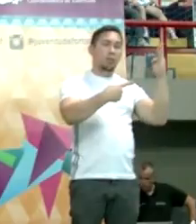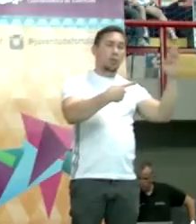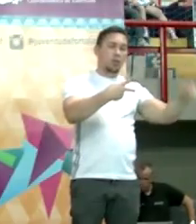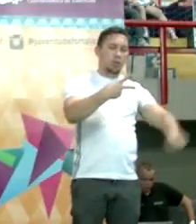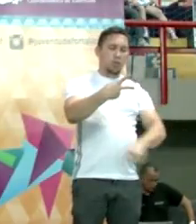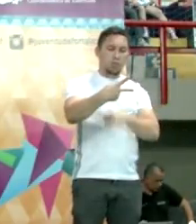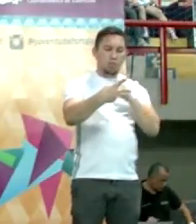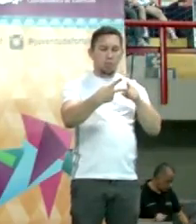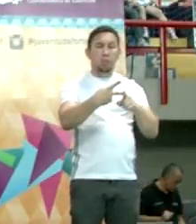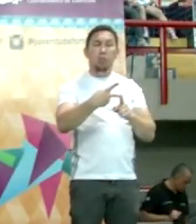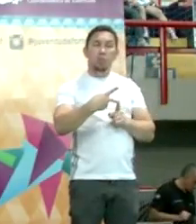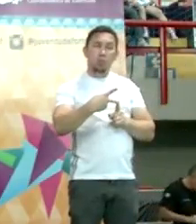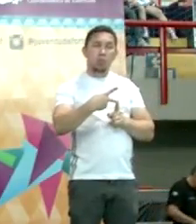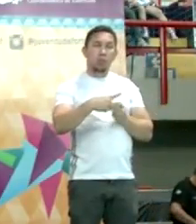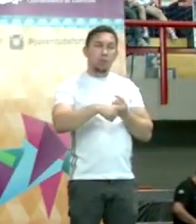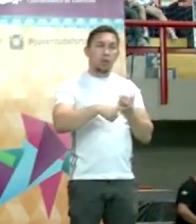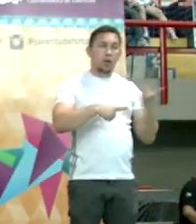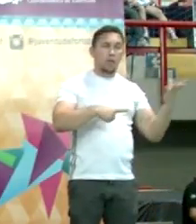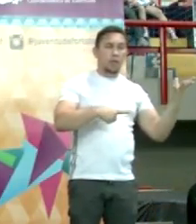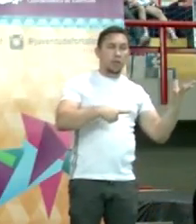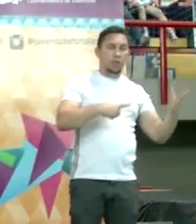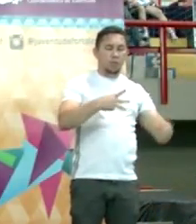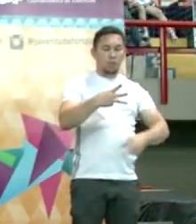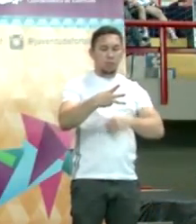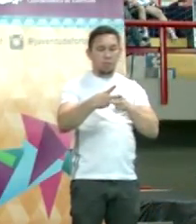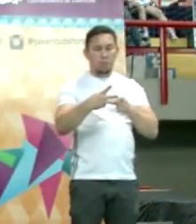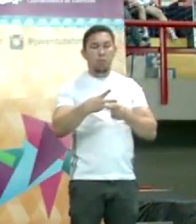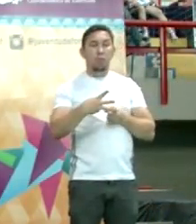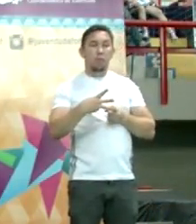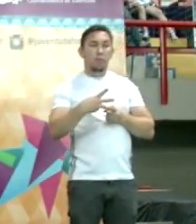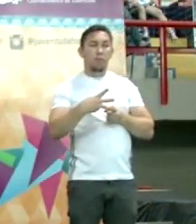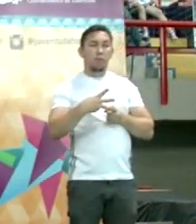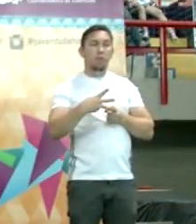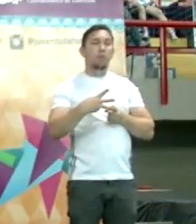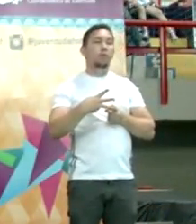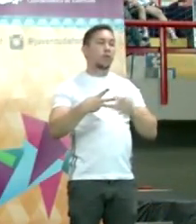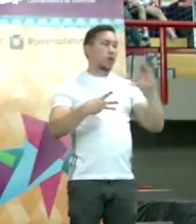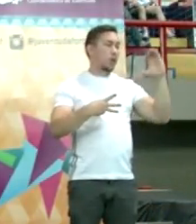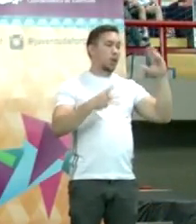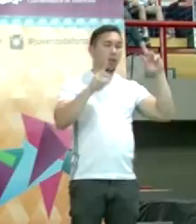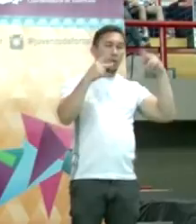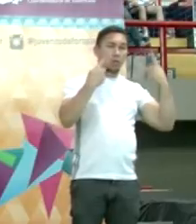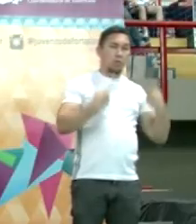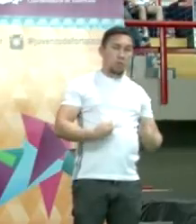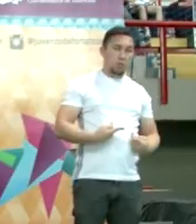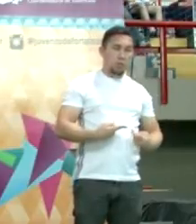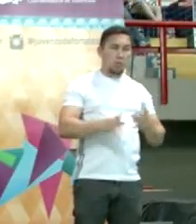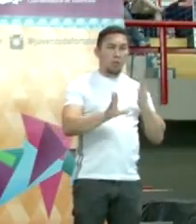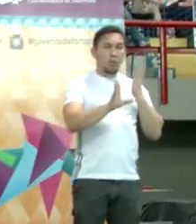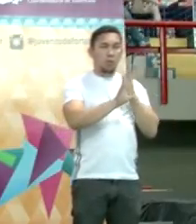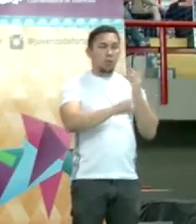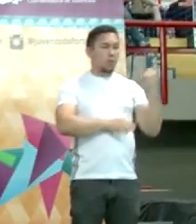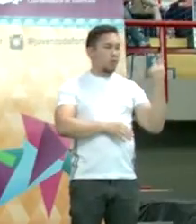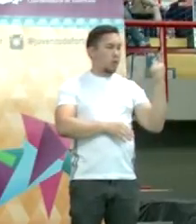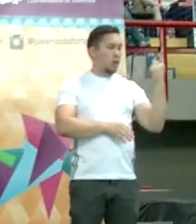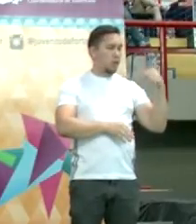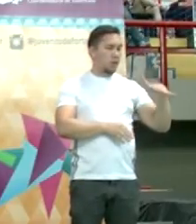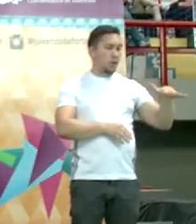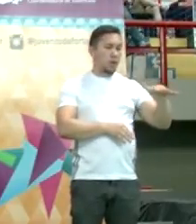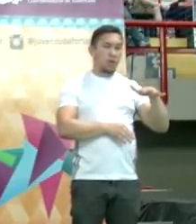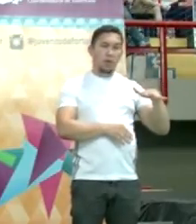biologia, pode ser cobrado por causa da física, pode ser cobrado em ciências humanas por causa de